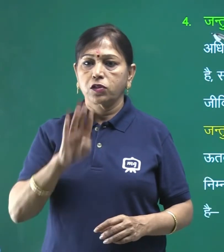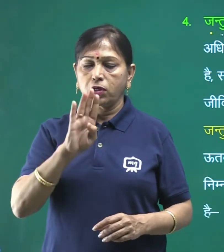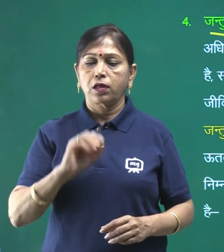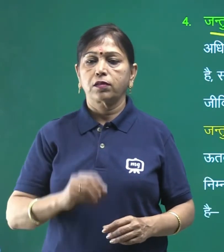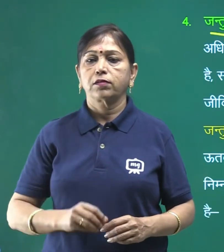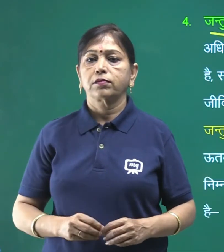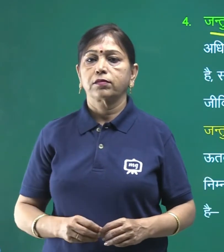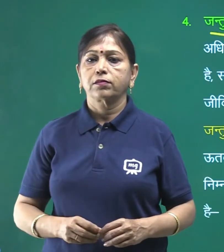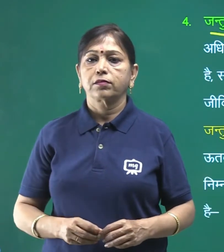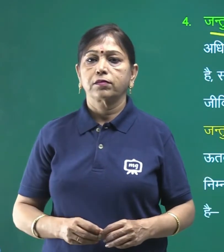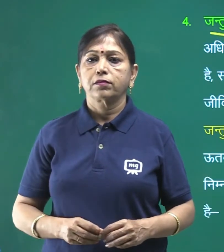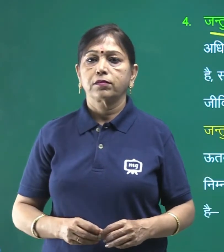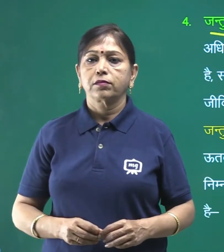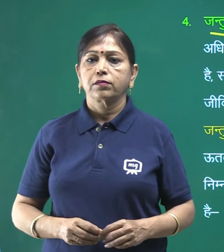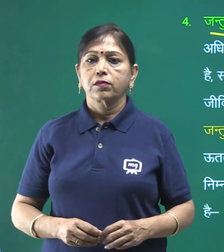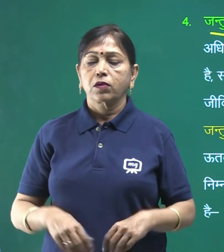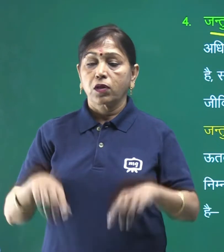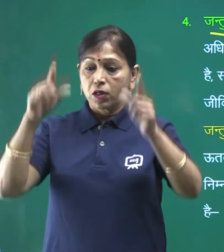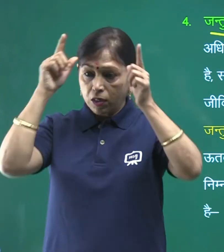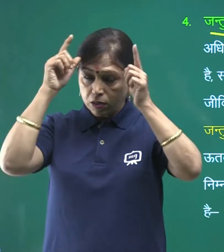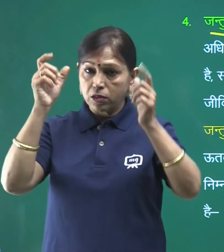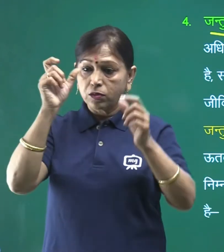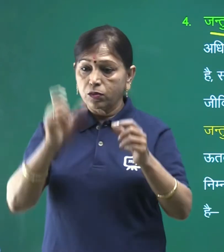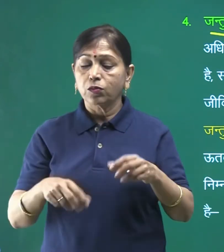4 जंतु ऊतक।